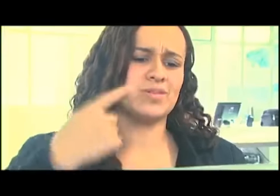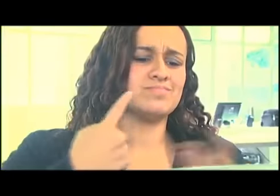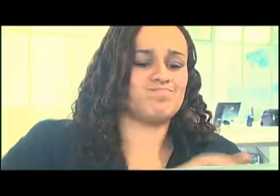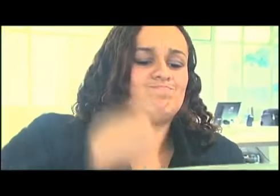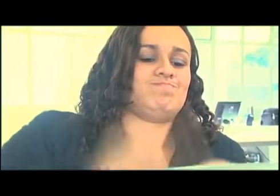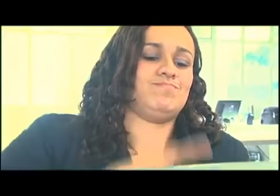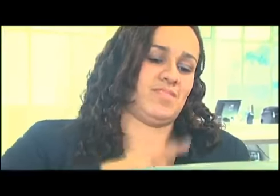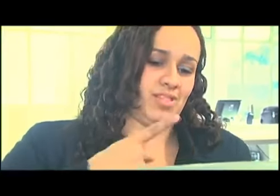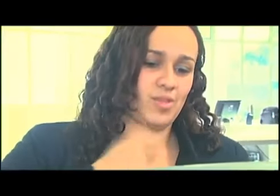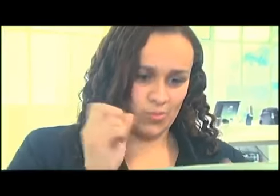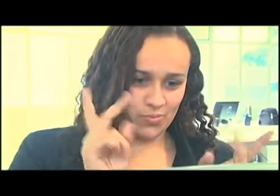via internet.